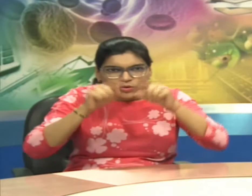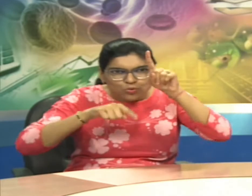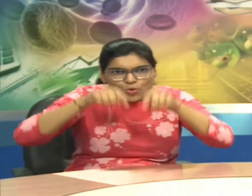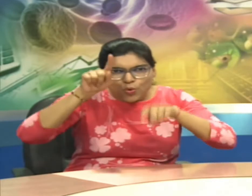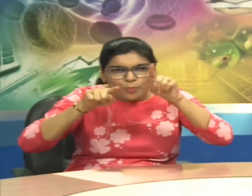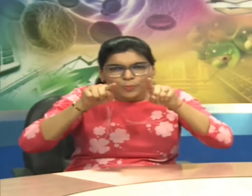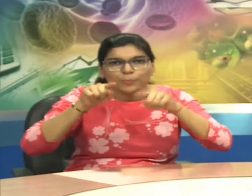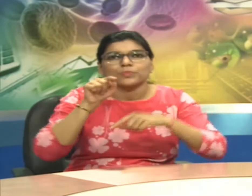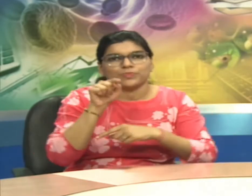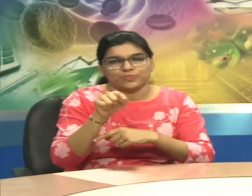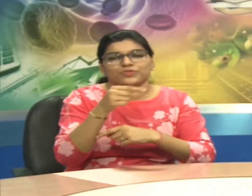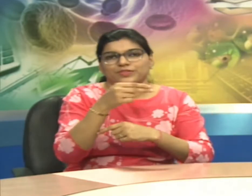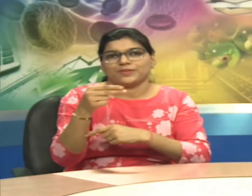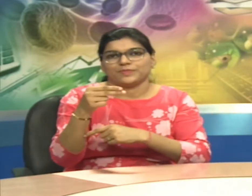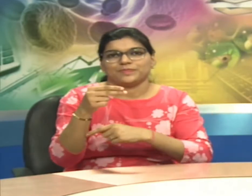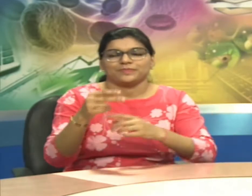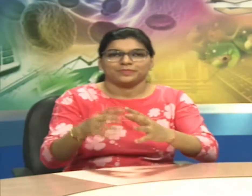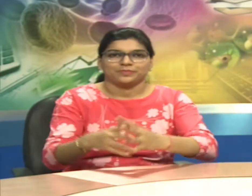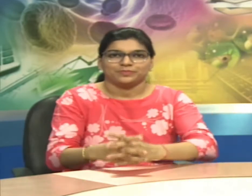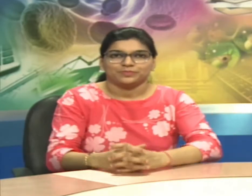and profit manage the economy.